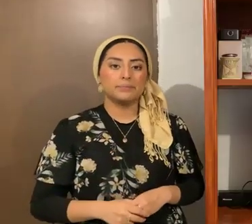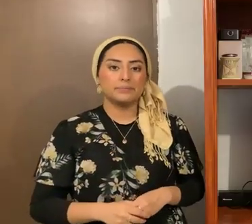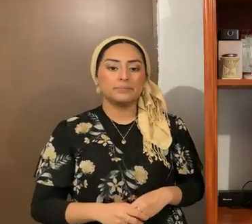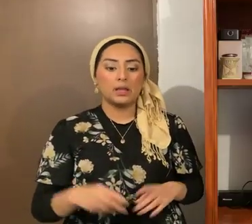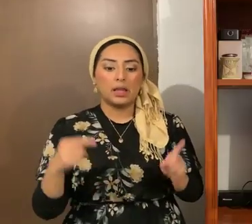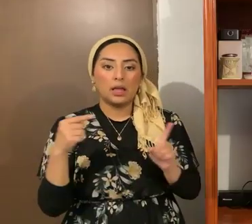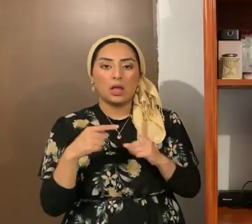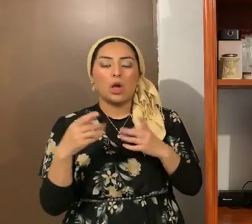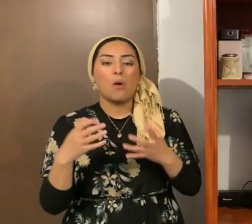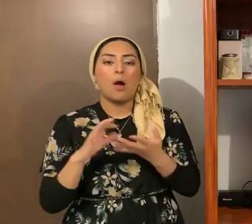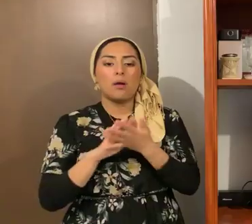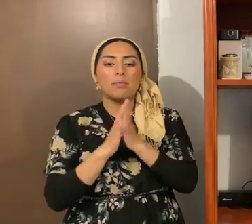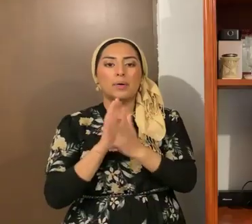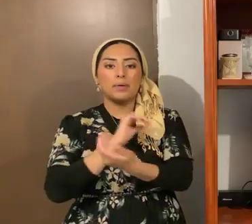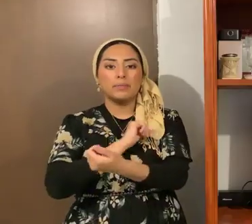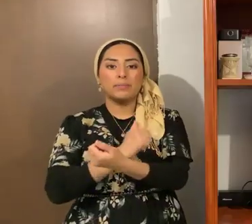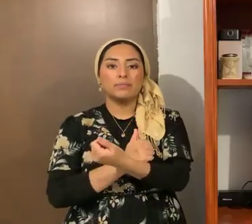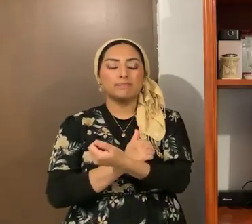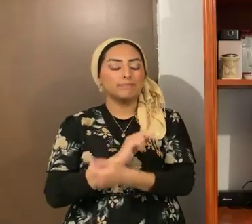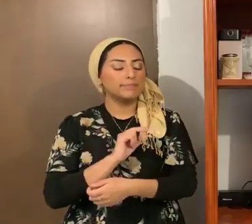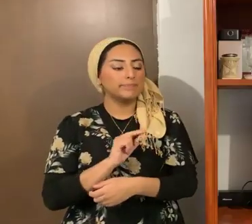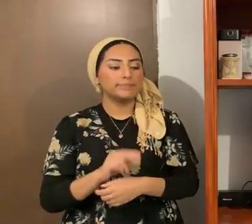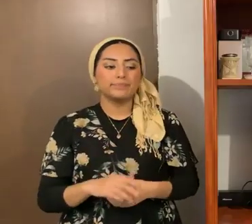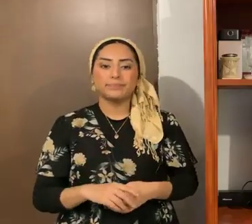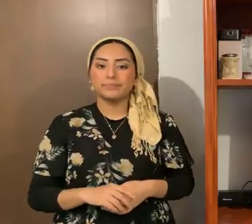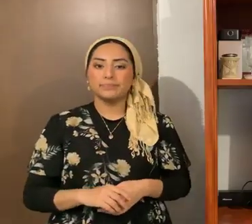Él quería ser la autoridad, ¿no?